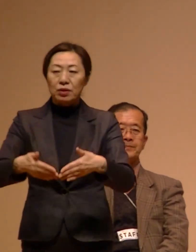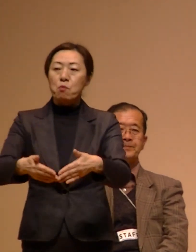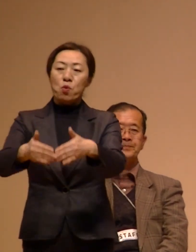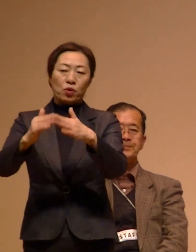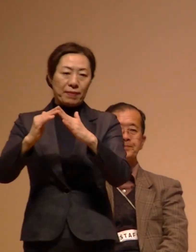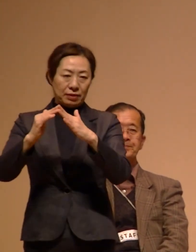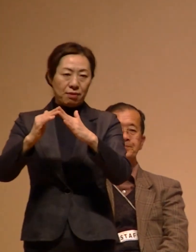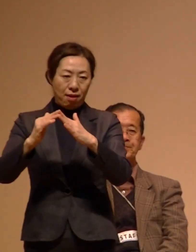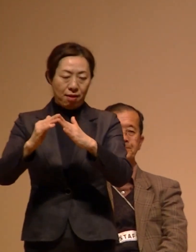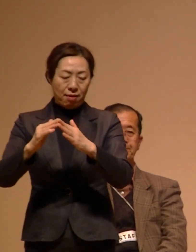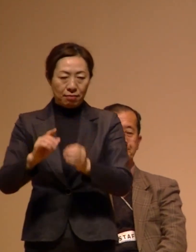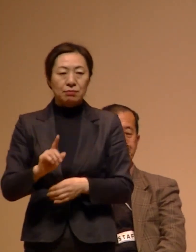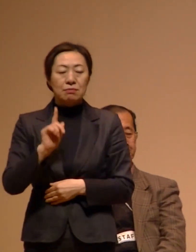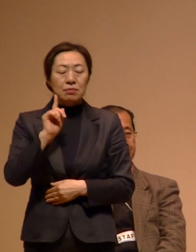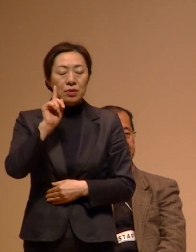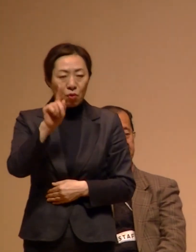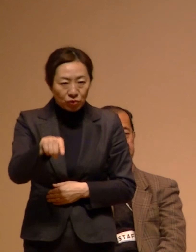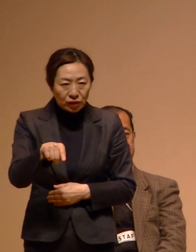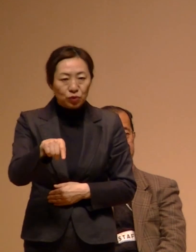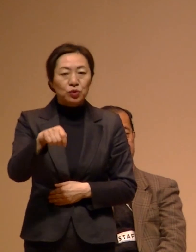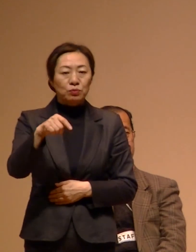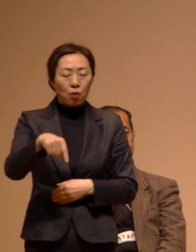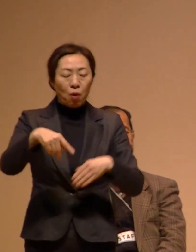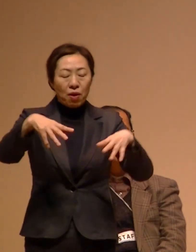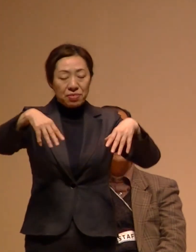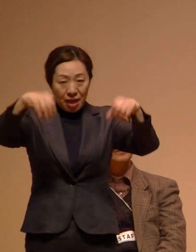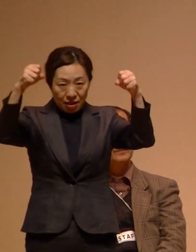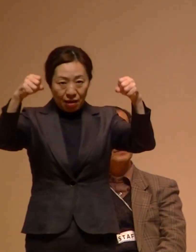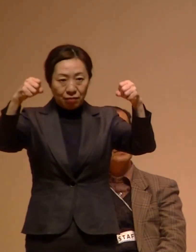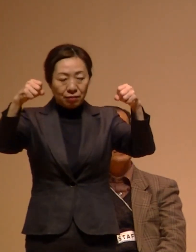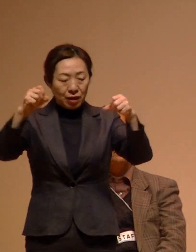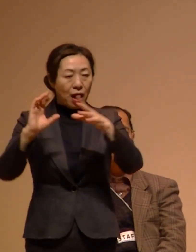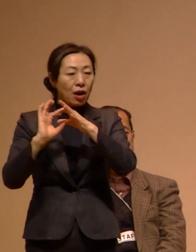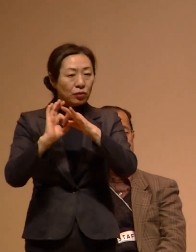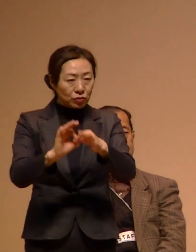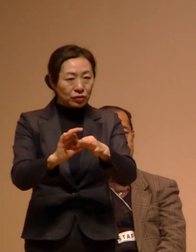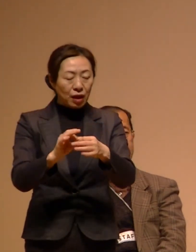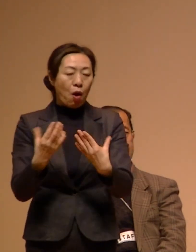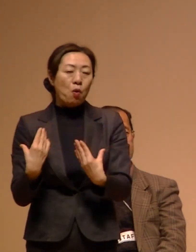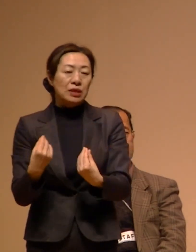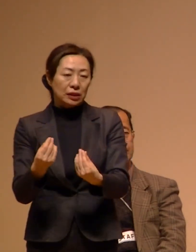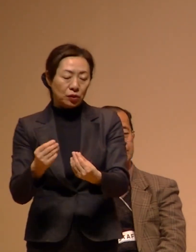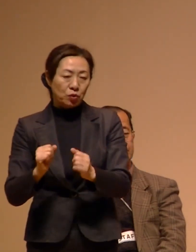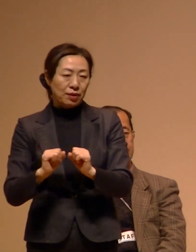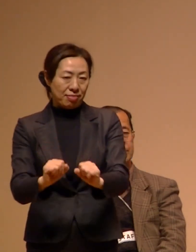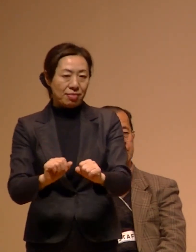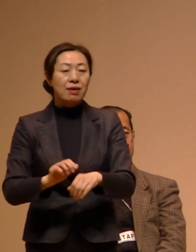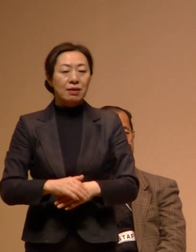ました。翌日も停電が続きましたので、翌日もまあ行ったわけですけれども、